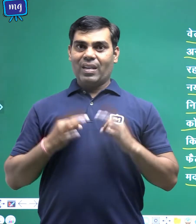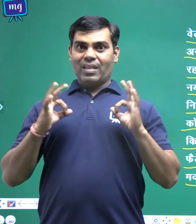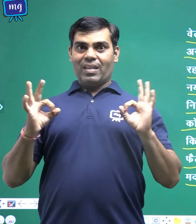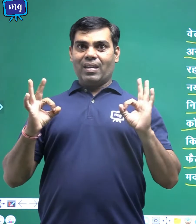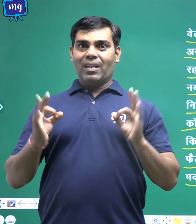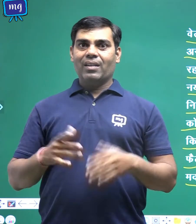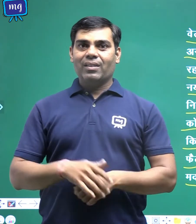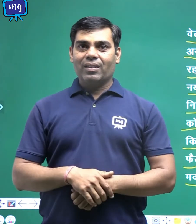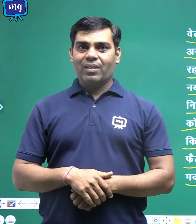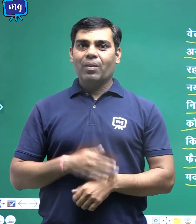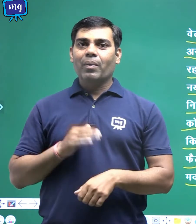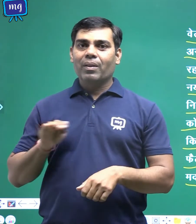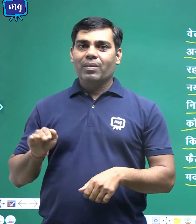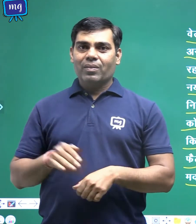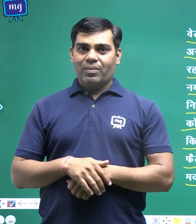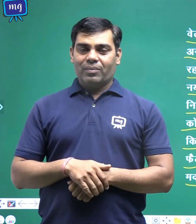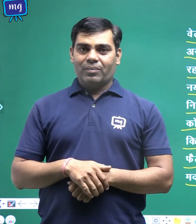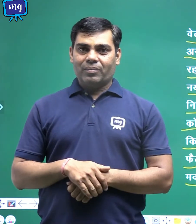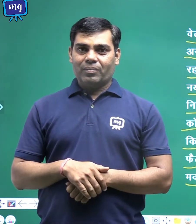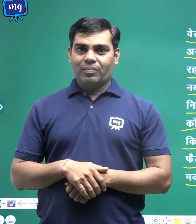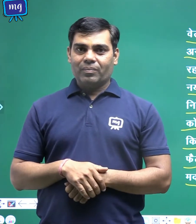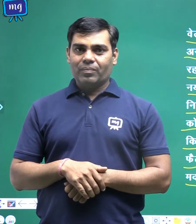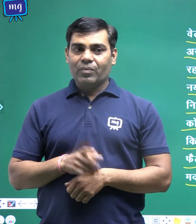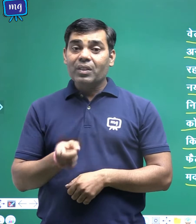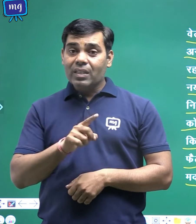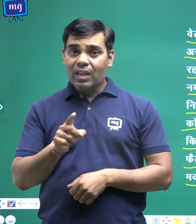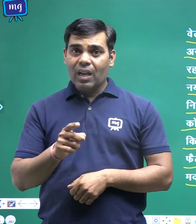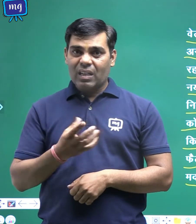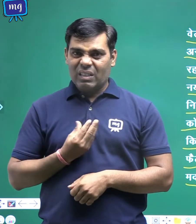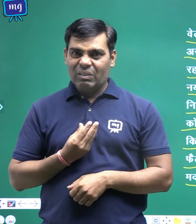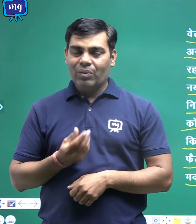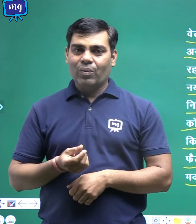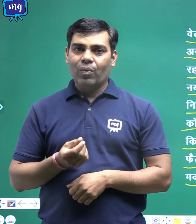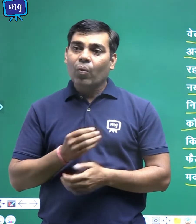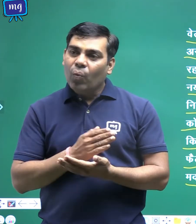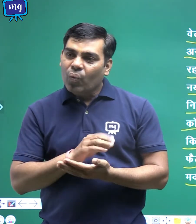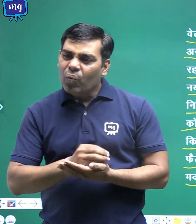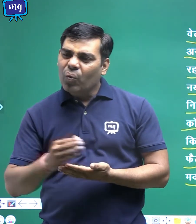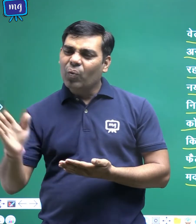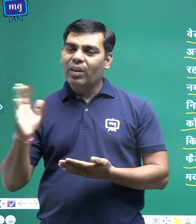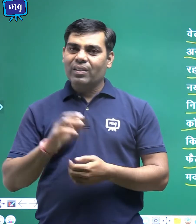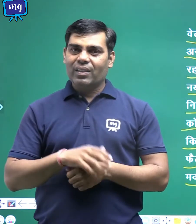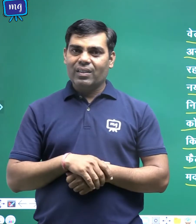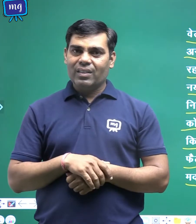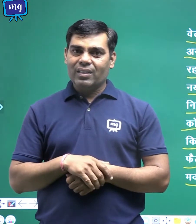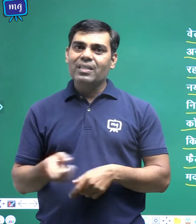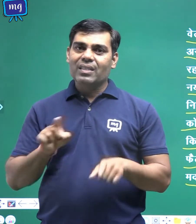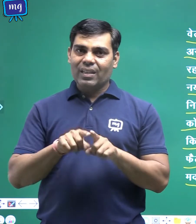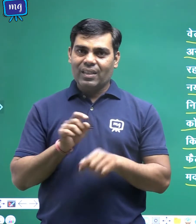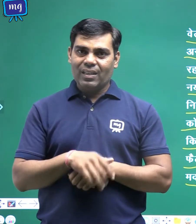चाहिए। प्यारे बच्चों, किसी का दुख दूर करना चाहिए, जैसा